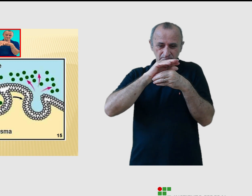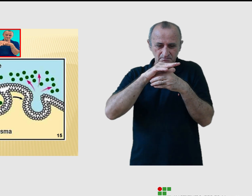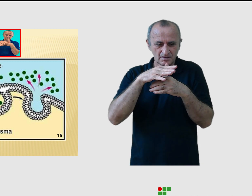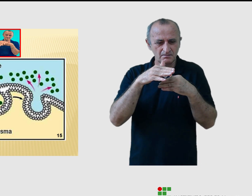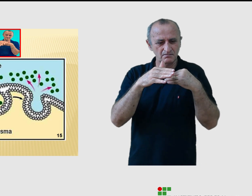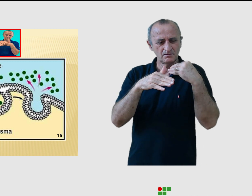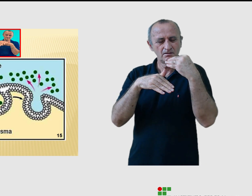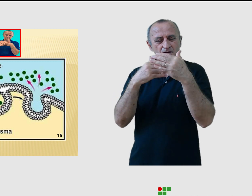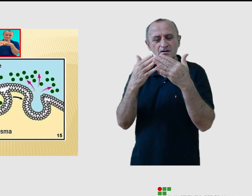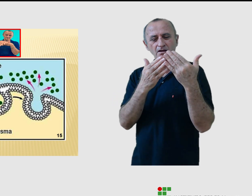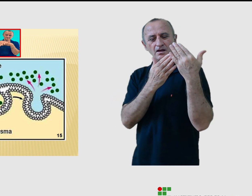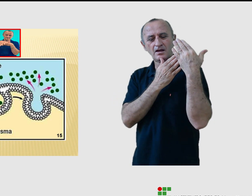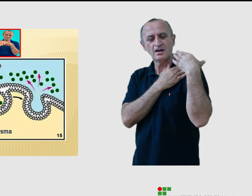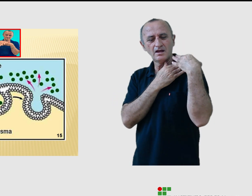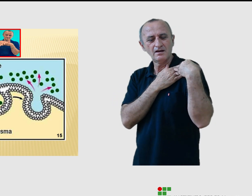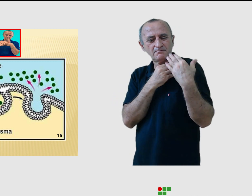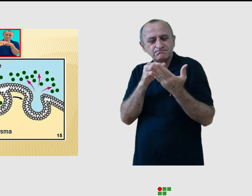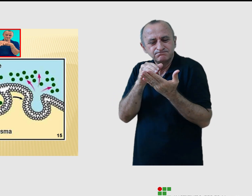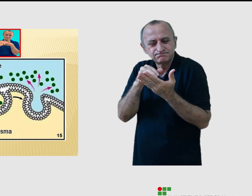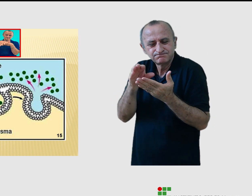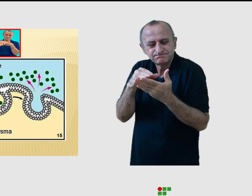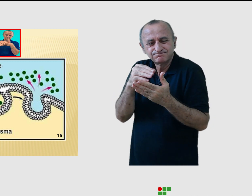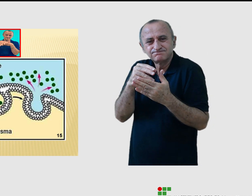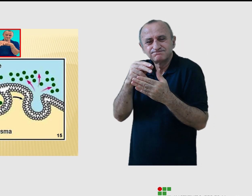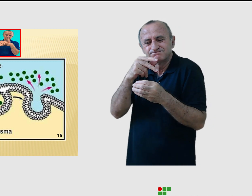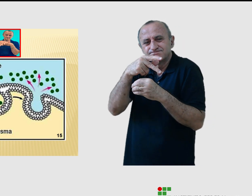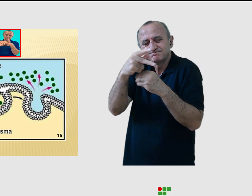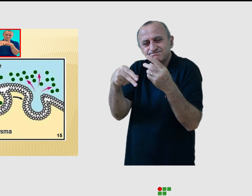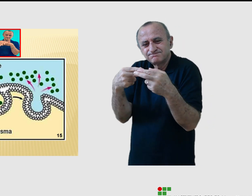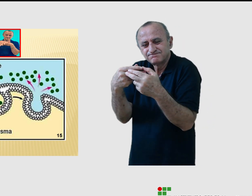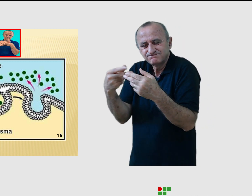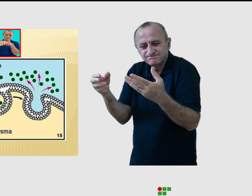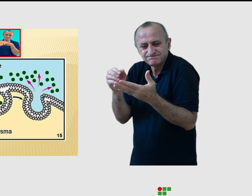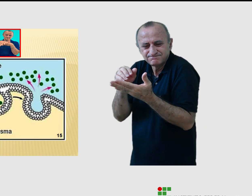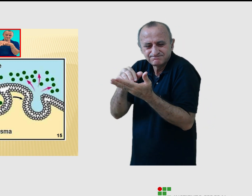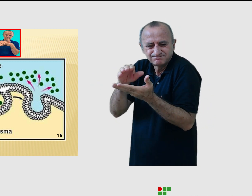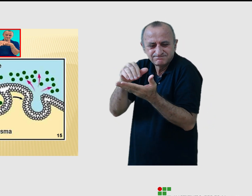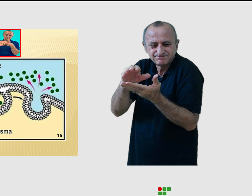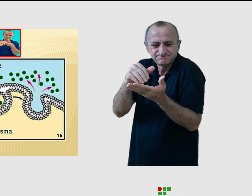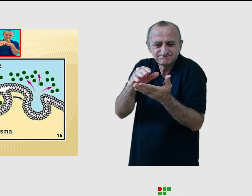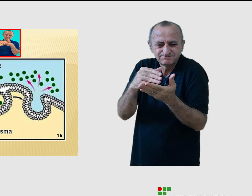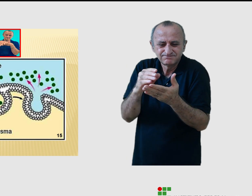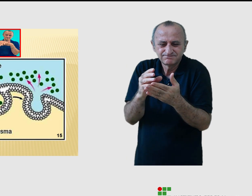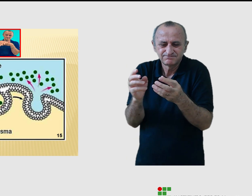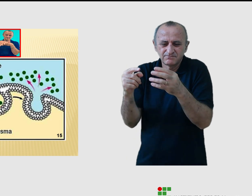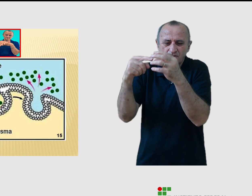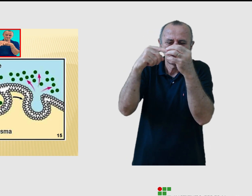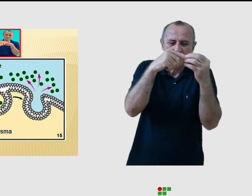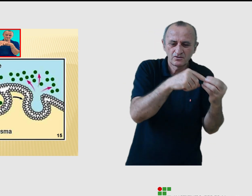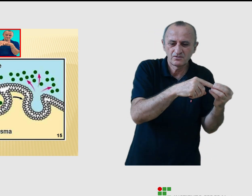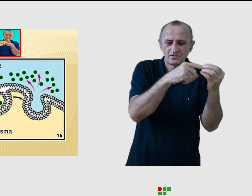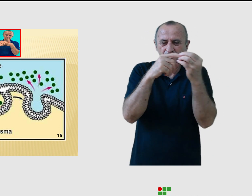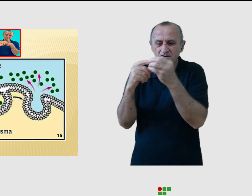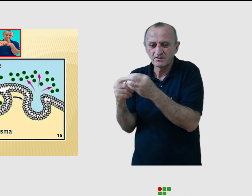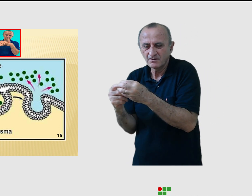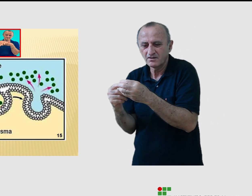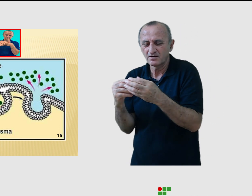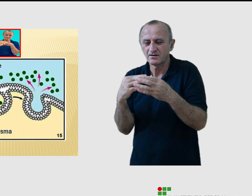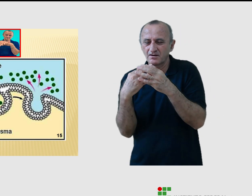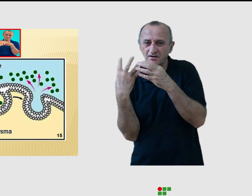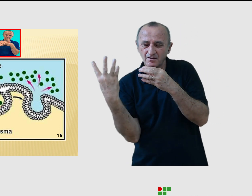A exocitose é o processo responsável por eliminar os resíduos oriundos dos